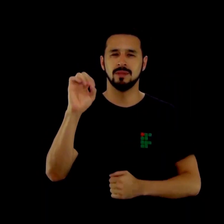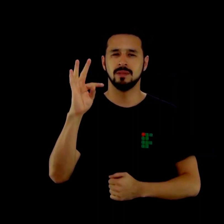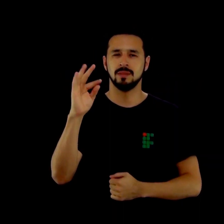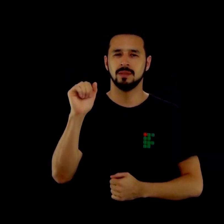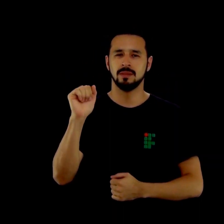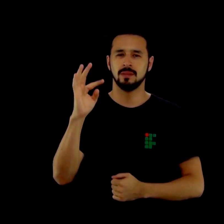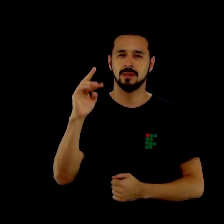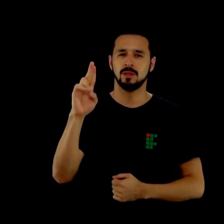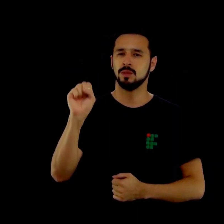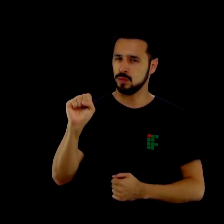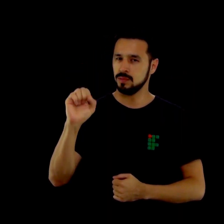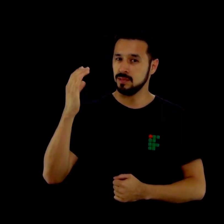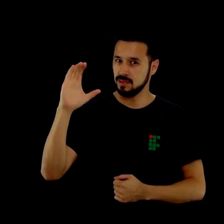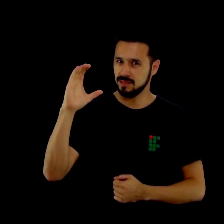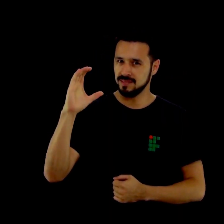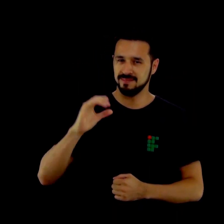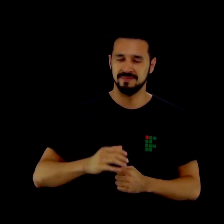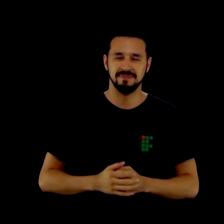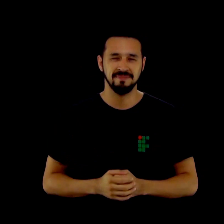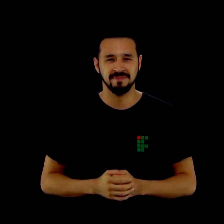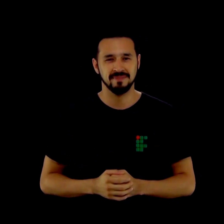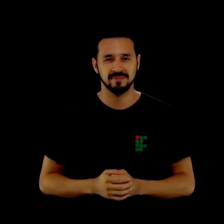ciência.